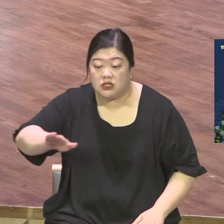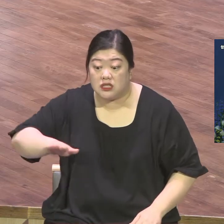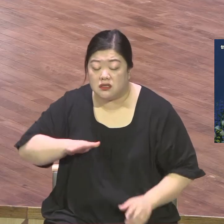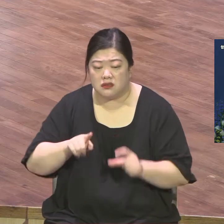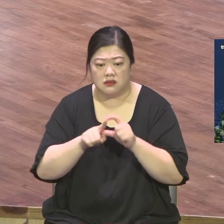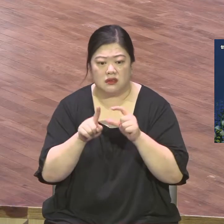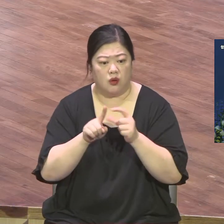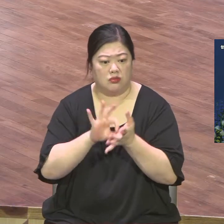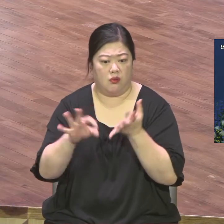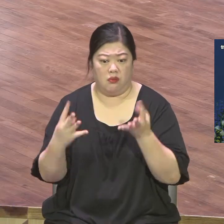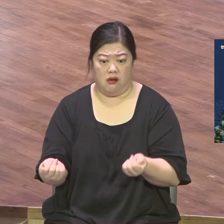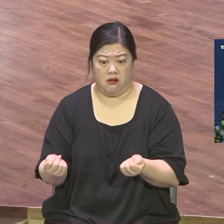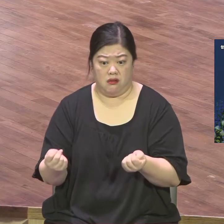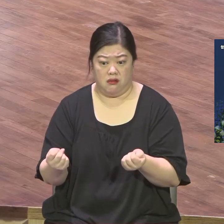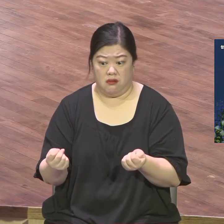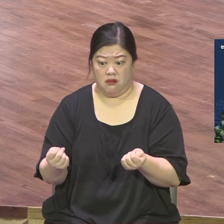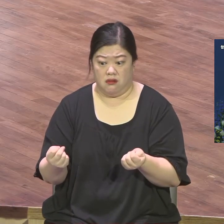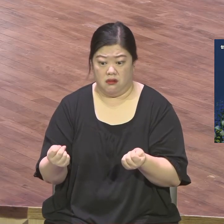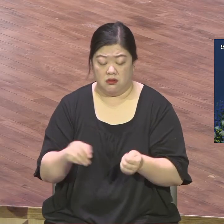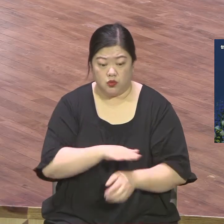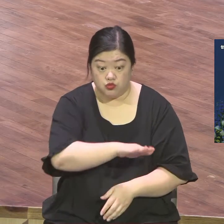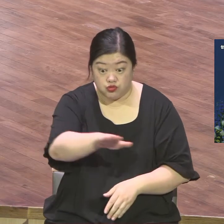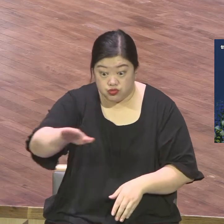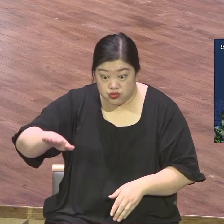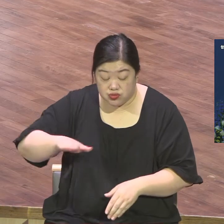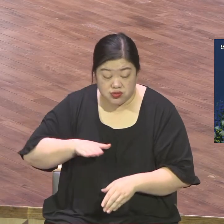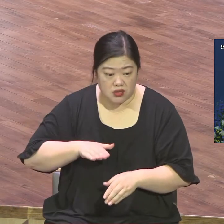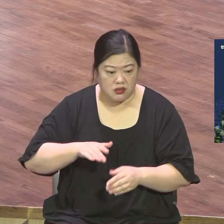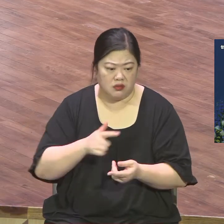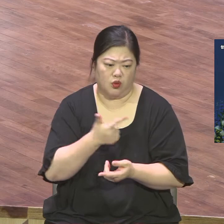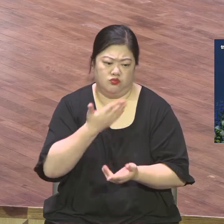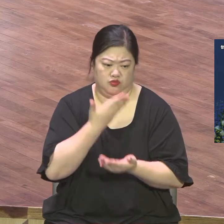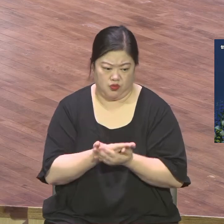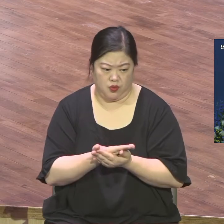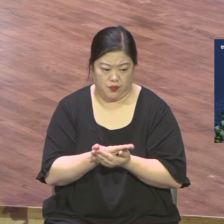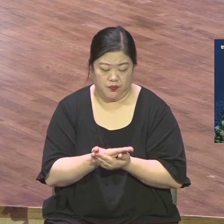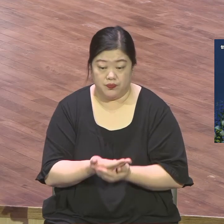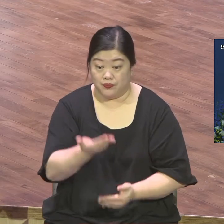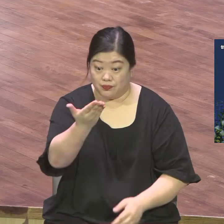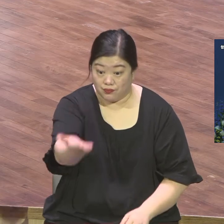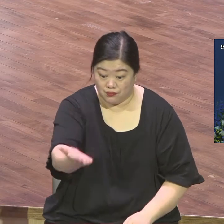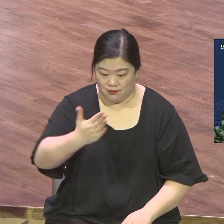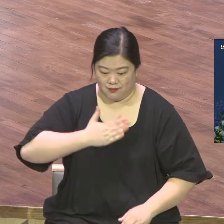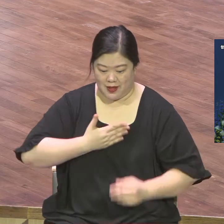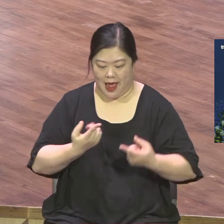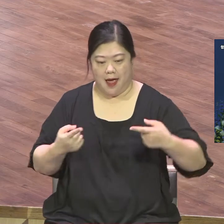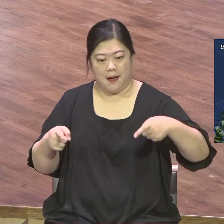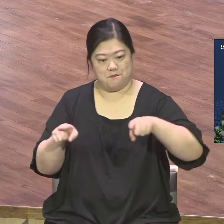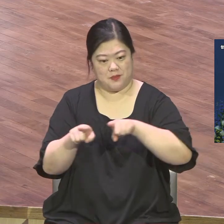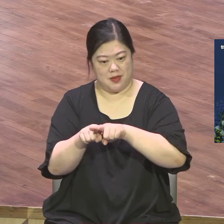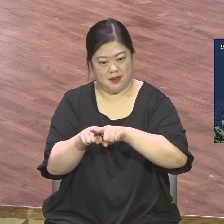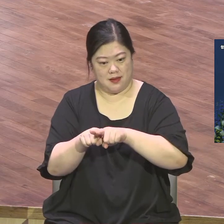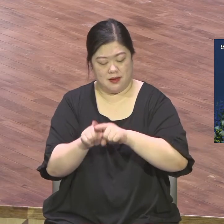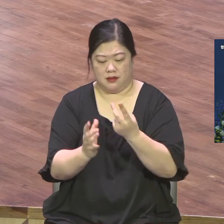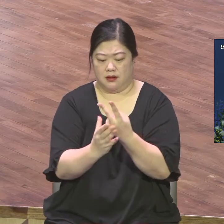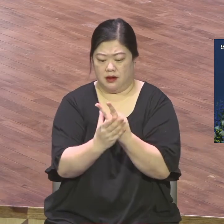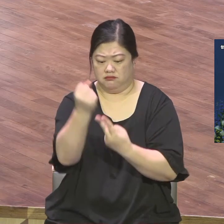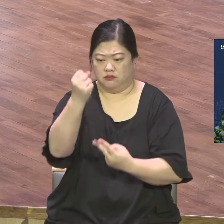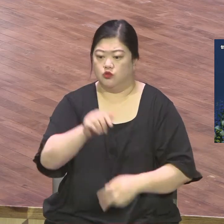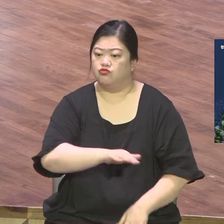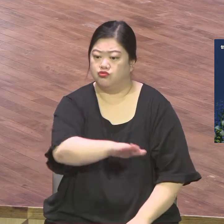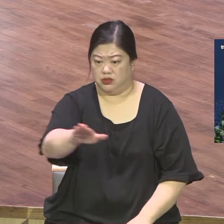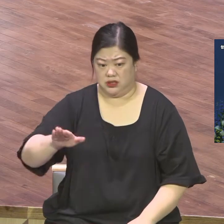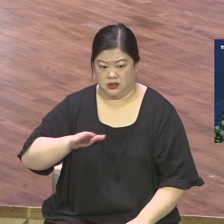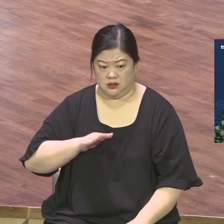의식을 가지고 있는 게 정말 중요해요. 너와 내가 함께하는 우리 의식, 우리